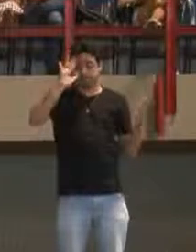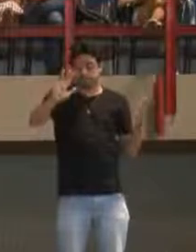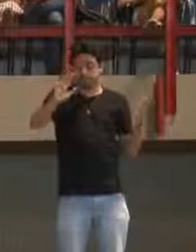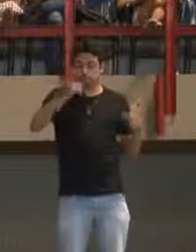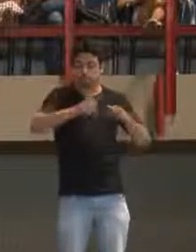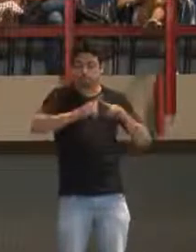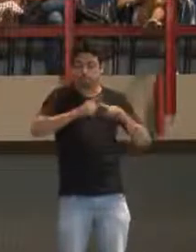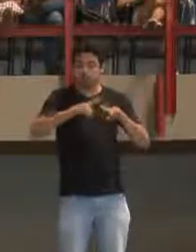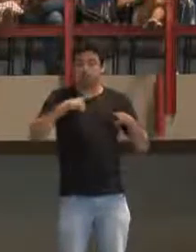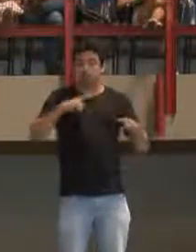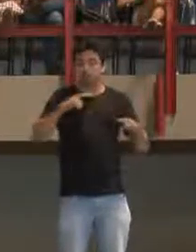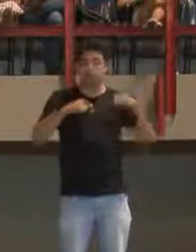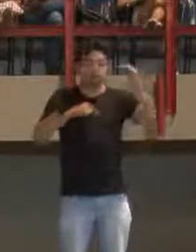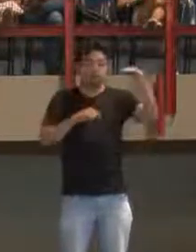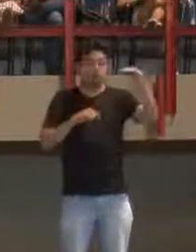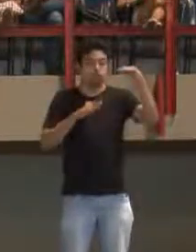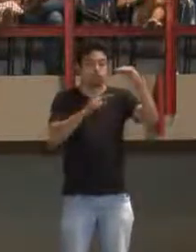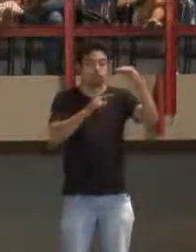O cara tem que altura?